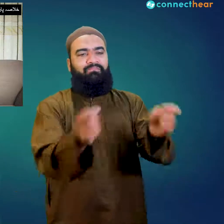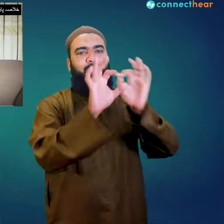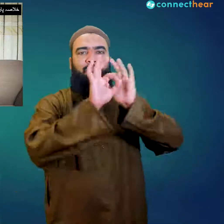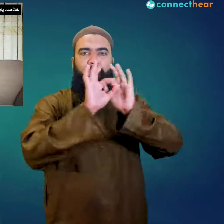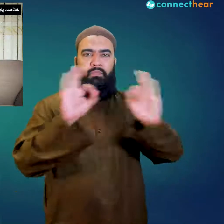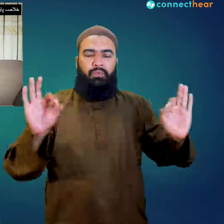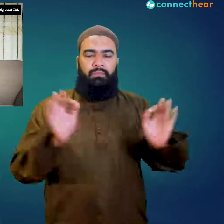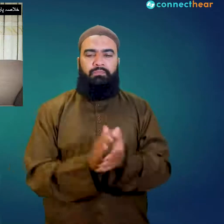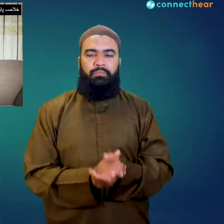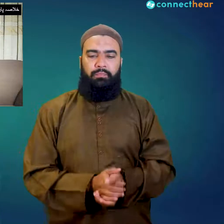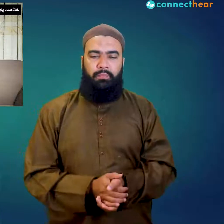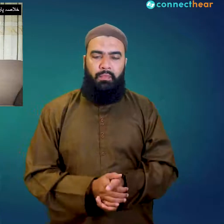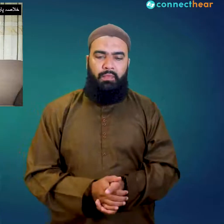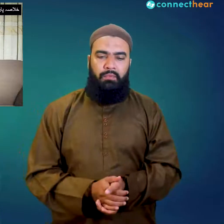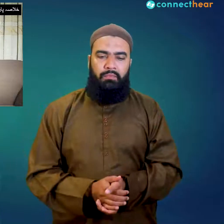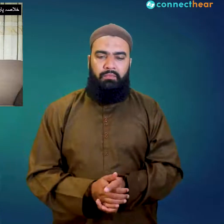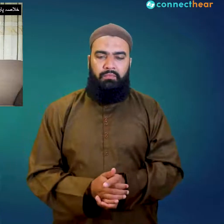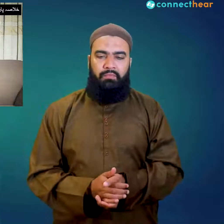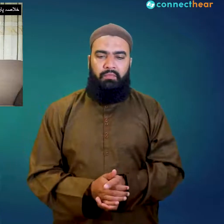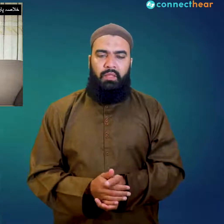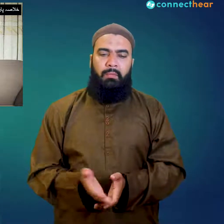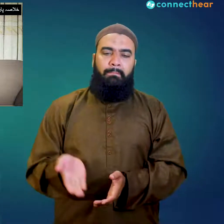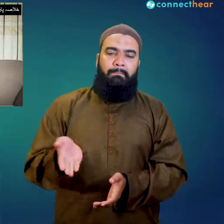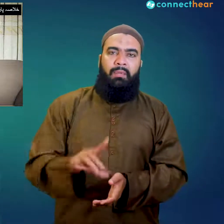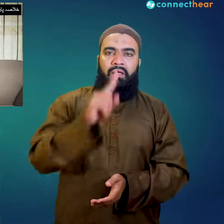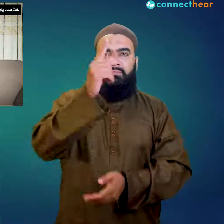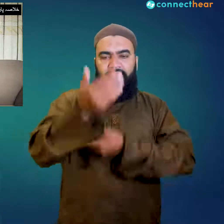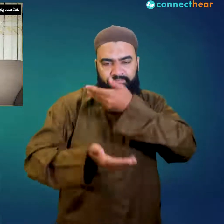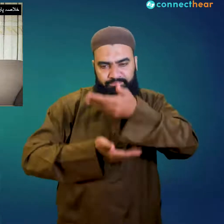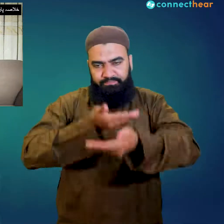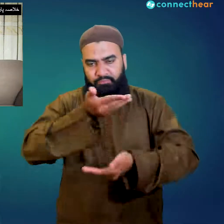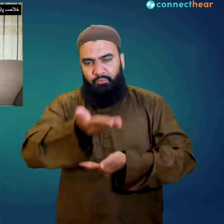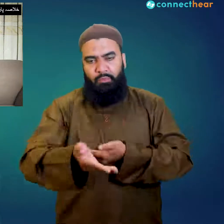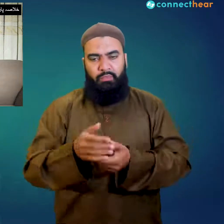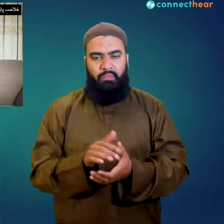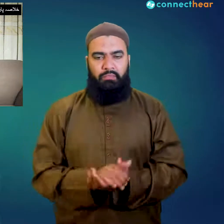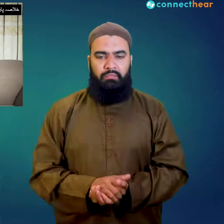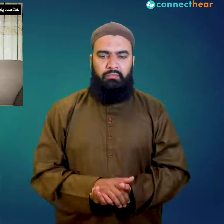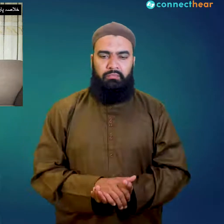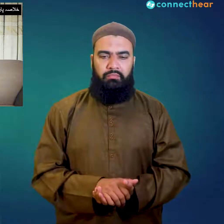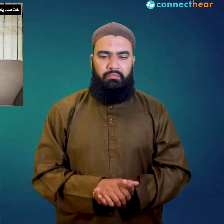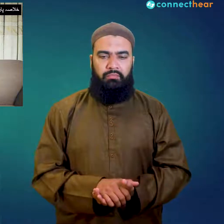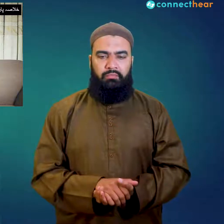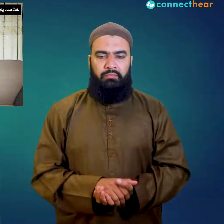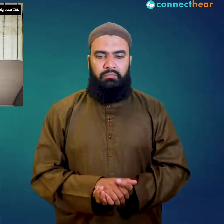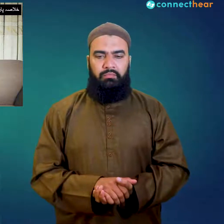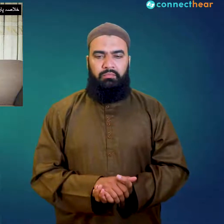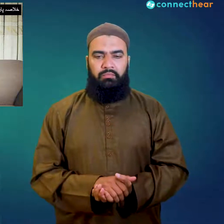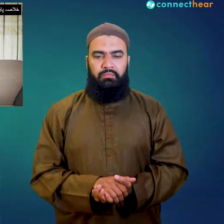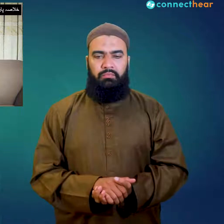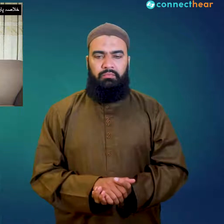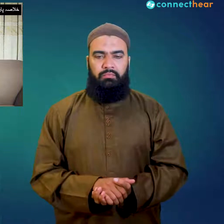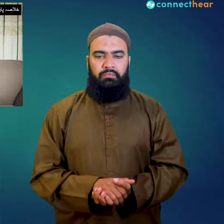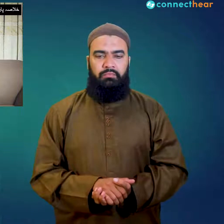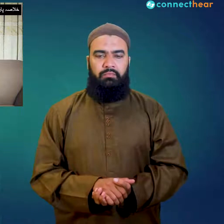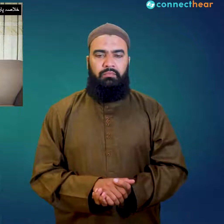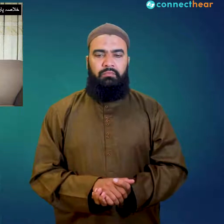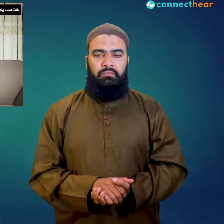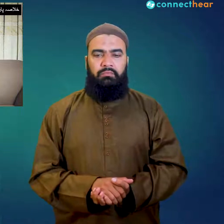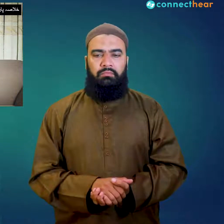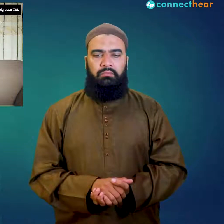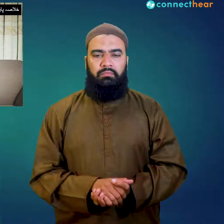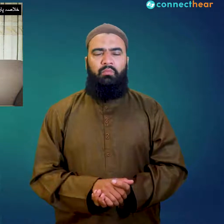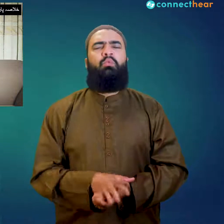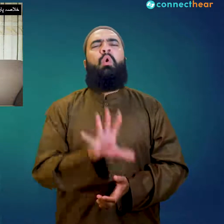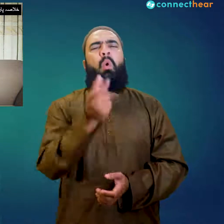آیت نمبر 97 وَلِلَّهِ عَلَى النَّاسِ حِجُّ الْبَيْتِ مَنِ اسْتَطَاعَ إِلَيْهِ سَبِيلًا،